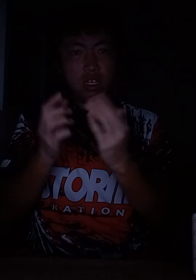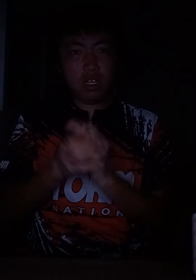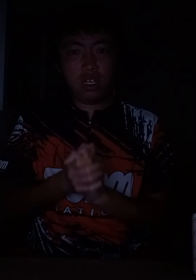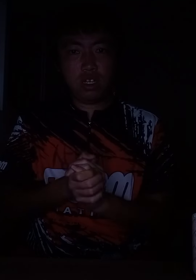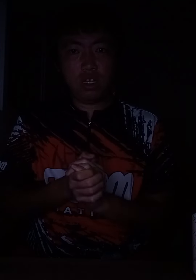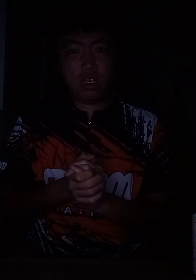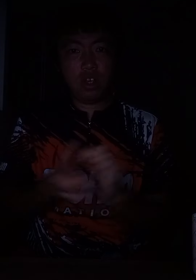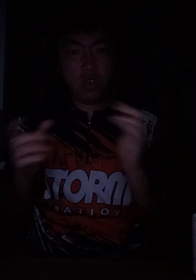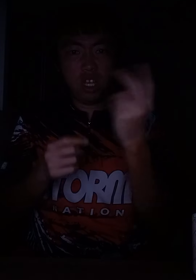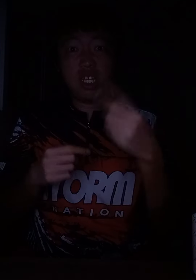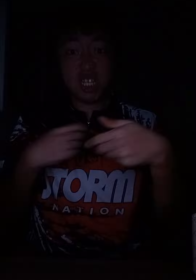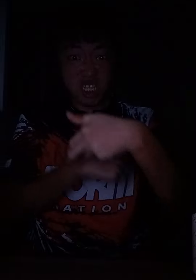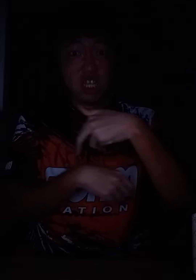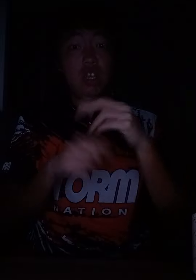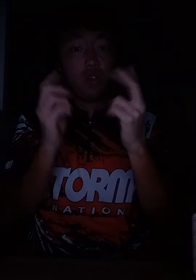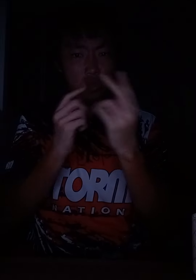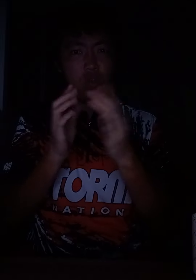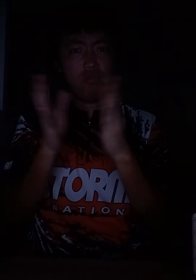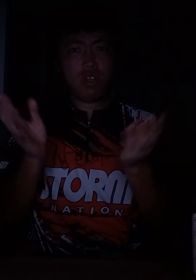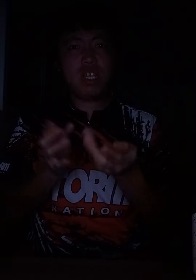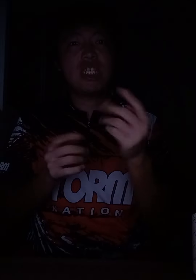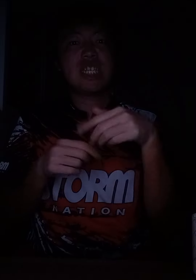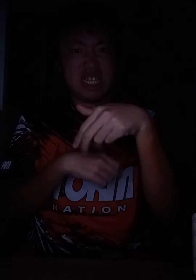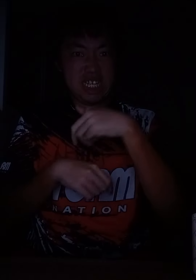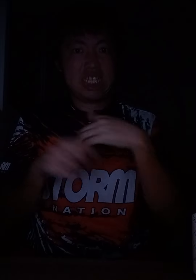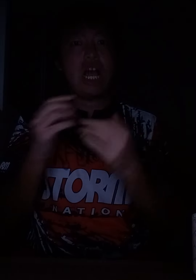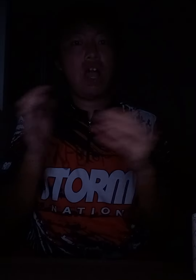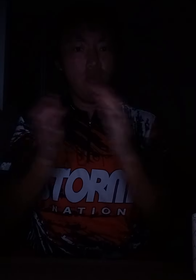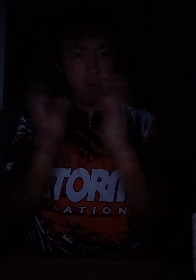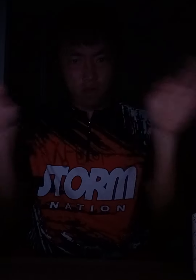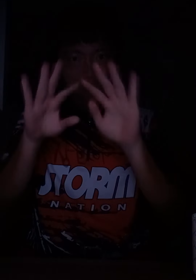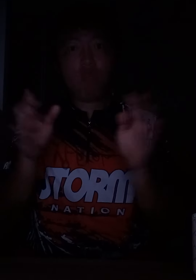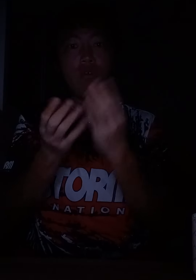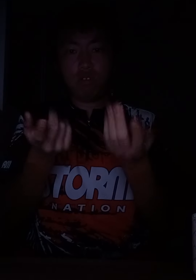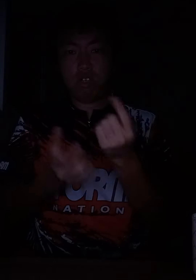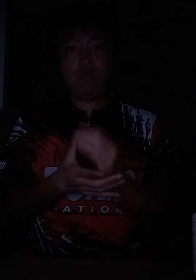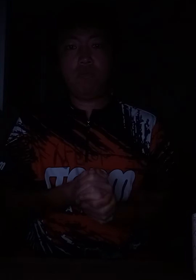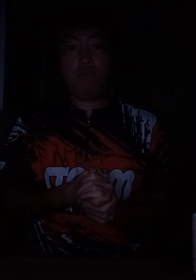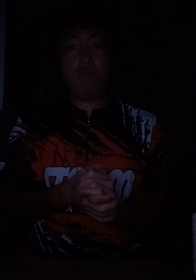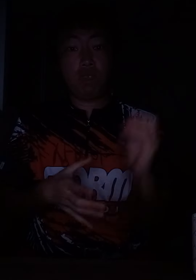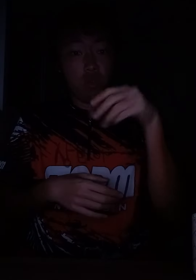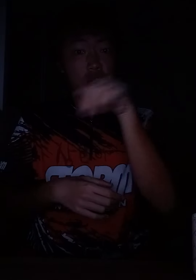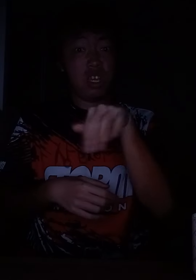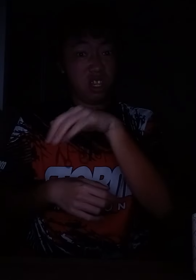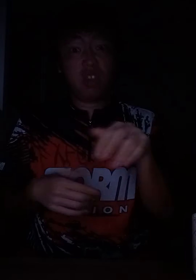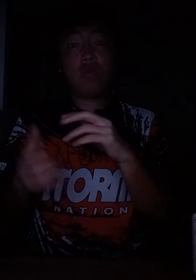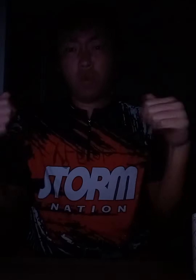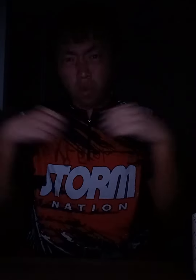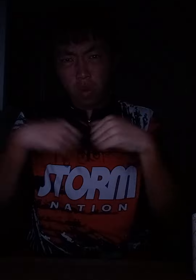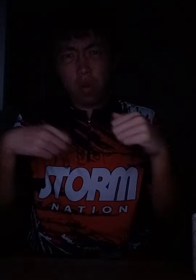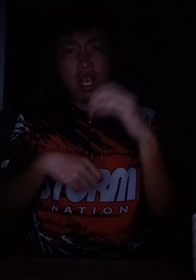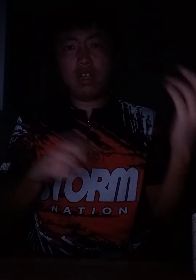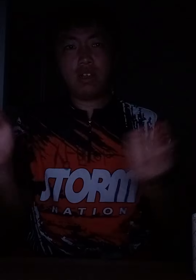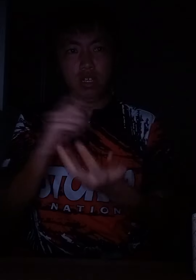어제 아침 지하철 2호선 강산역으로 가던 지하철 안에서 벌어진 일입니다. 경찰은 승객을 폭행한 50대 남성을